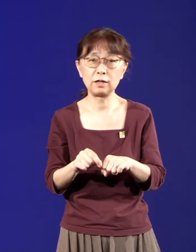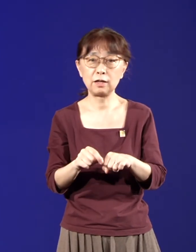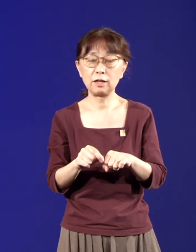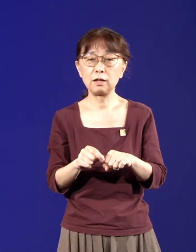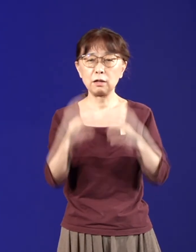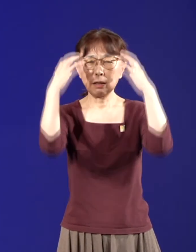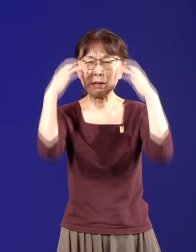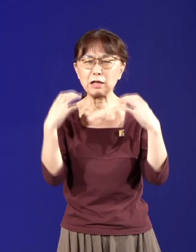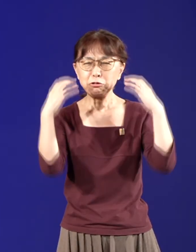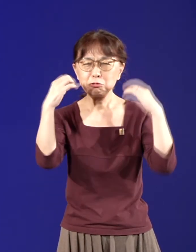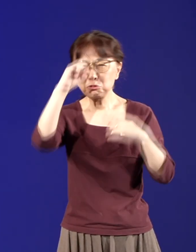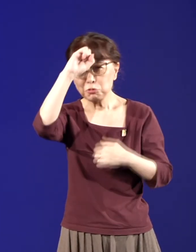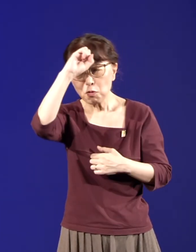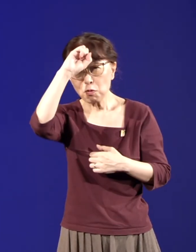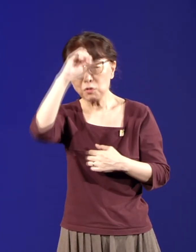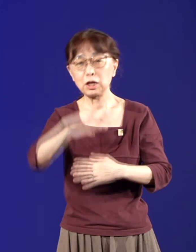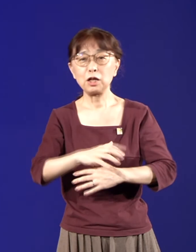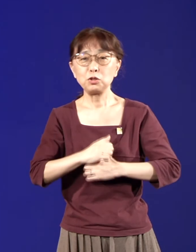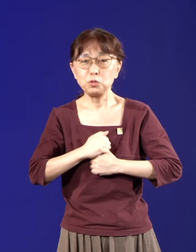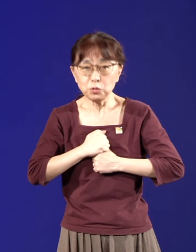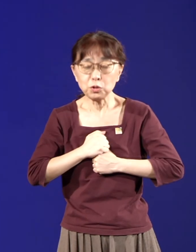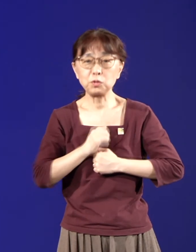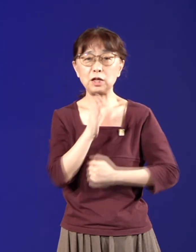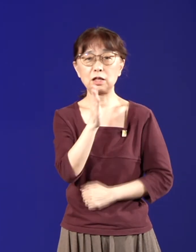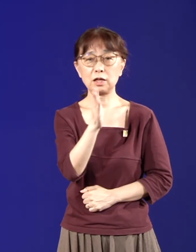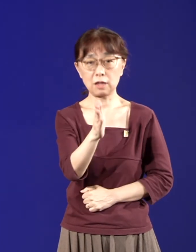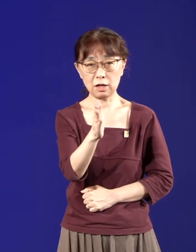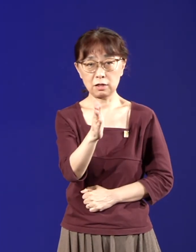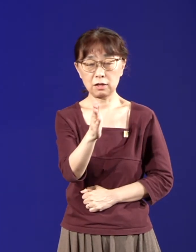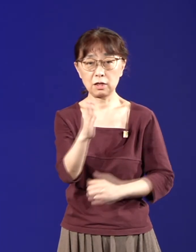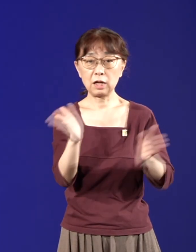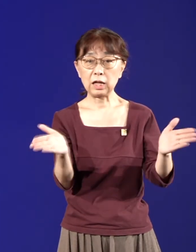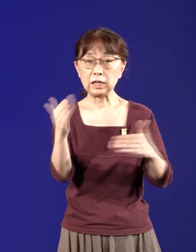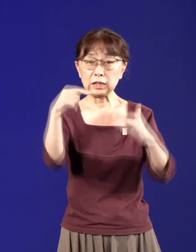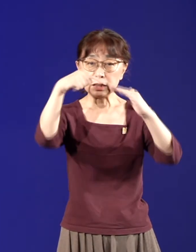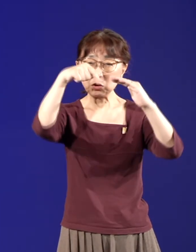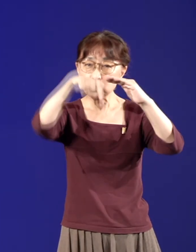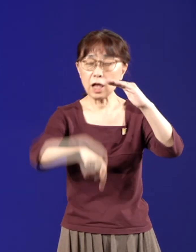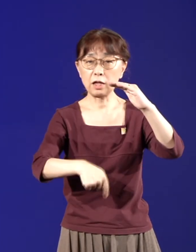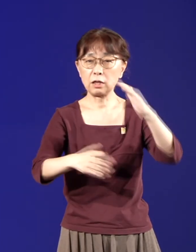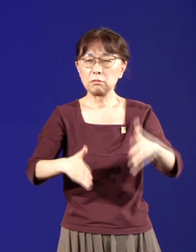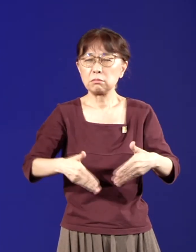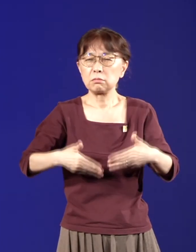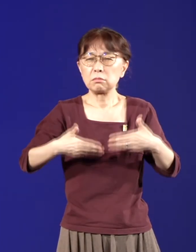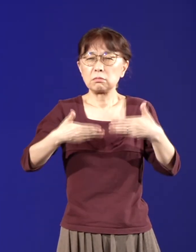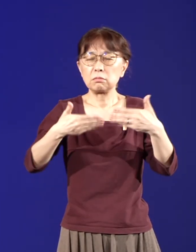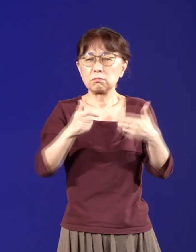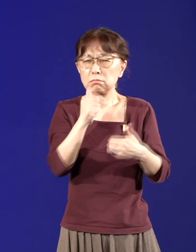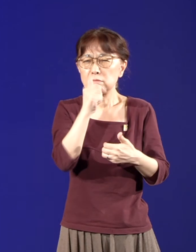中症にご注意をいただきたいというふうに思います。どうしても室内では熱がこもりやすくなります